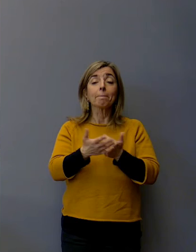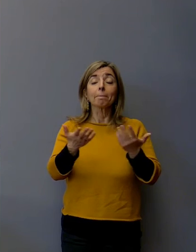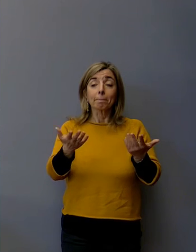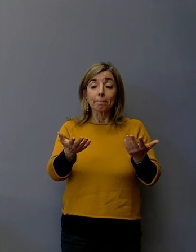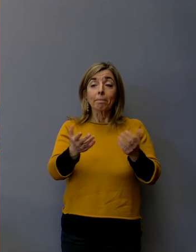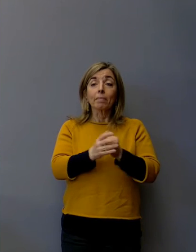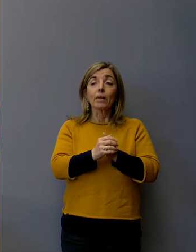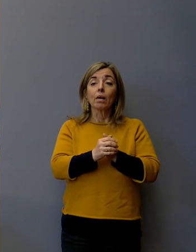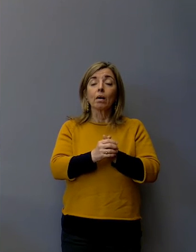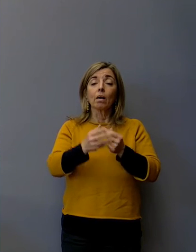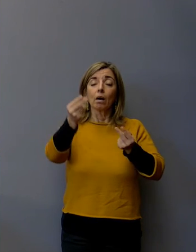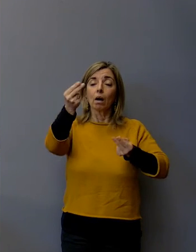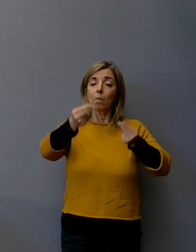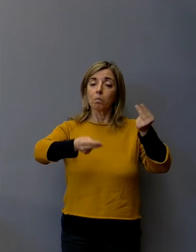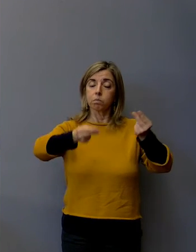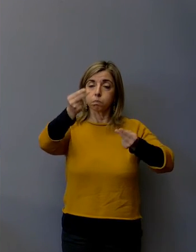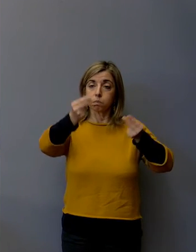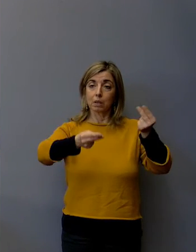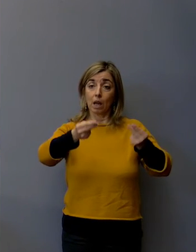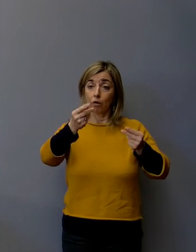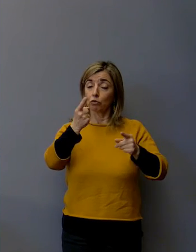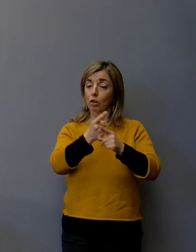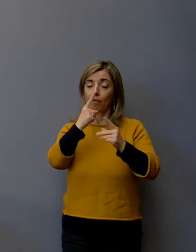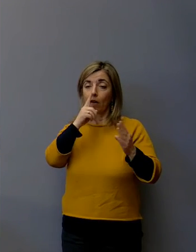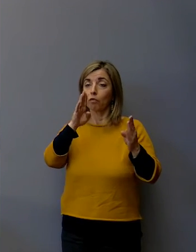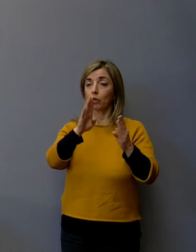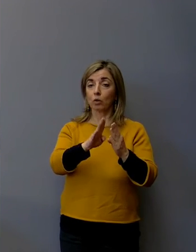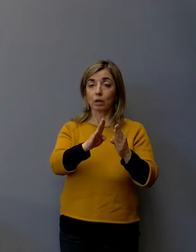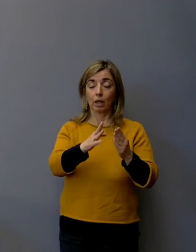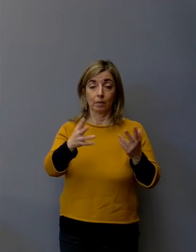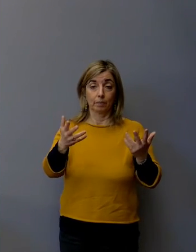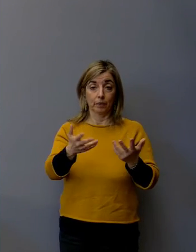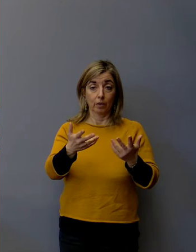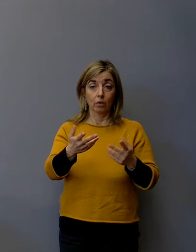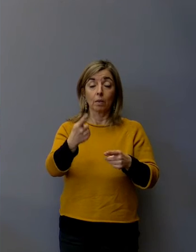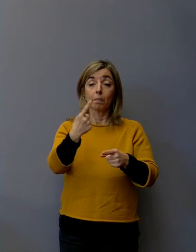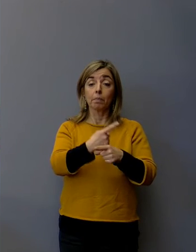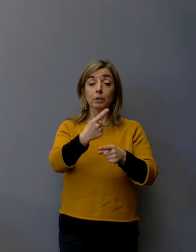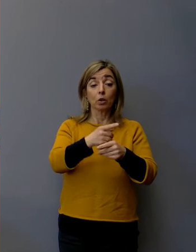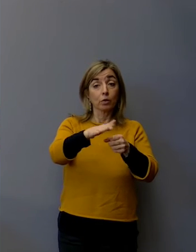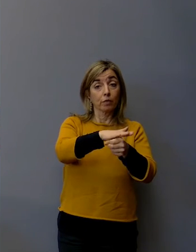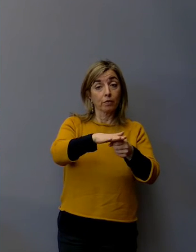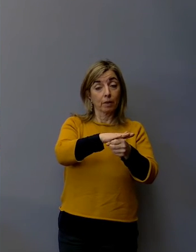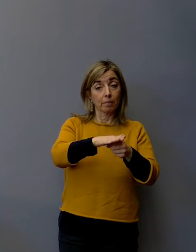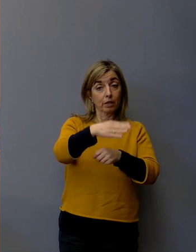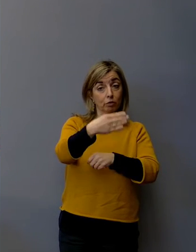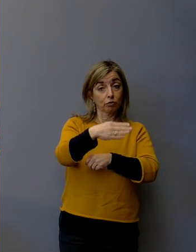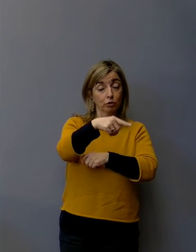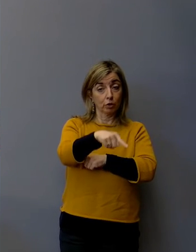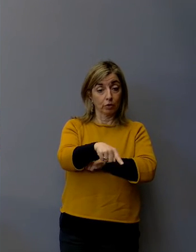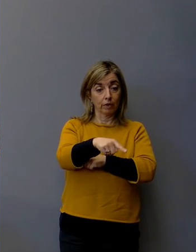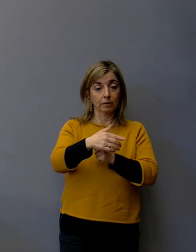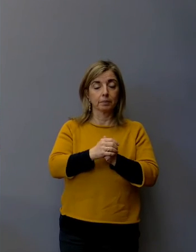avrà ad affrontare sono le esigenze di famiglie genovesi che avranno a che fare